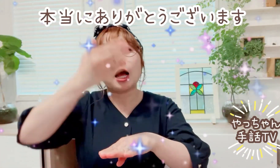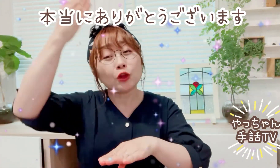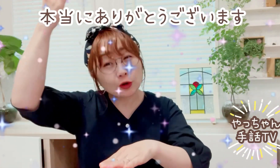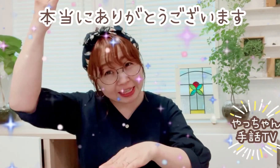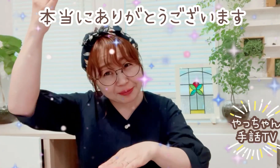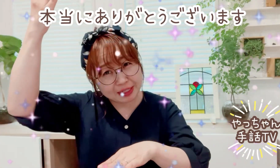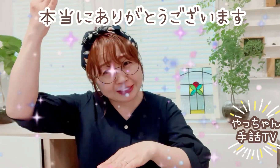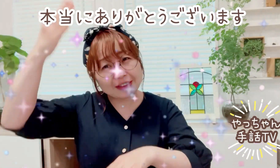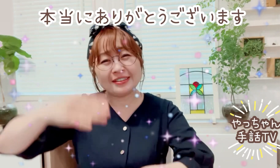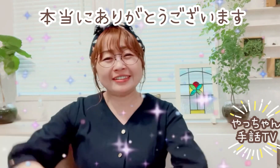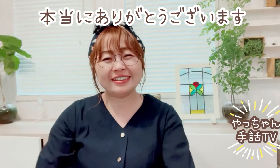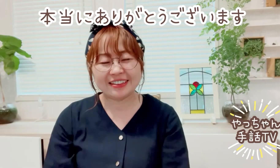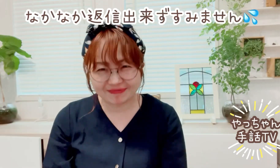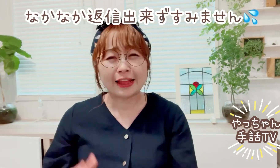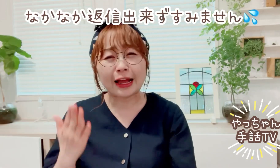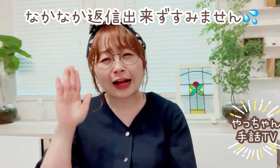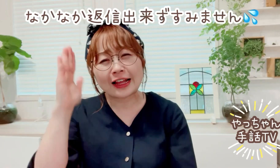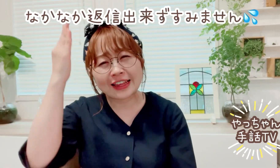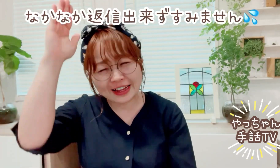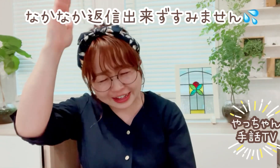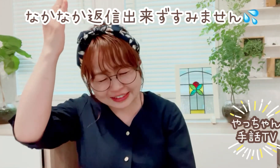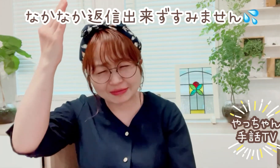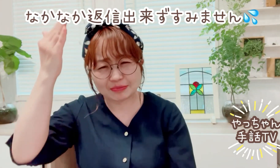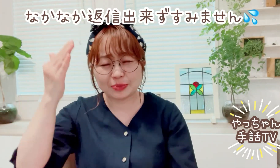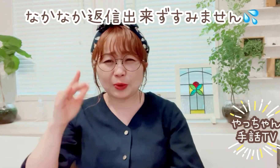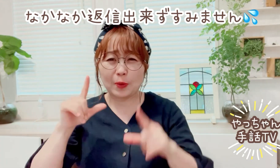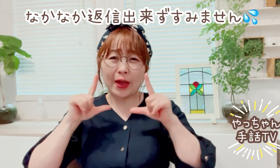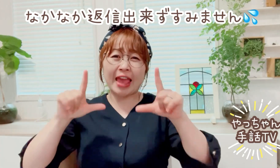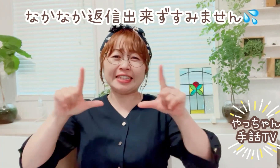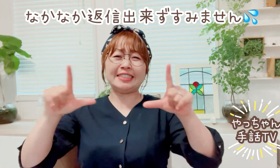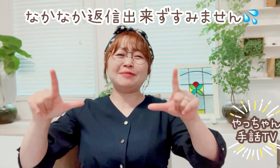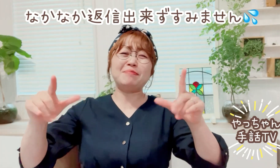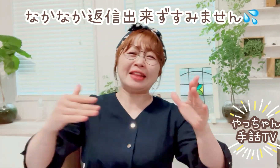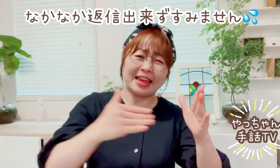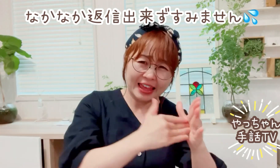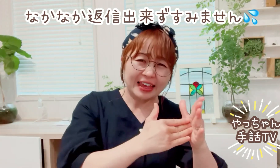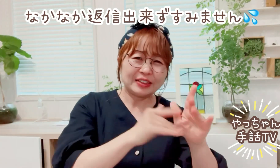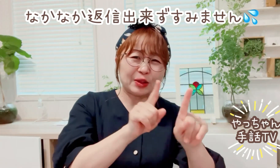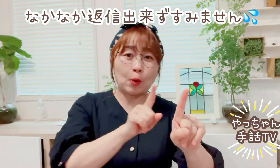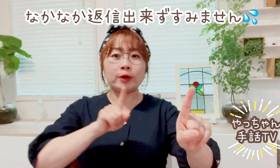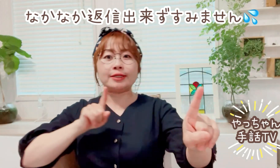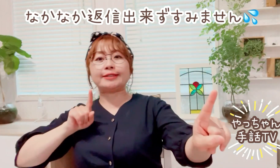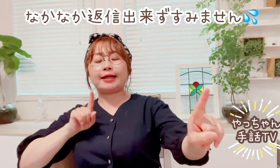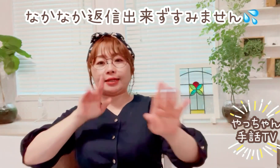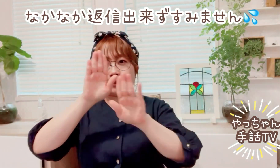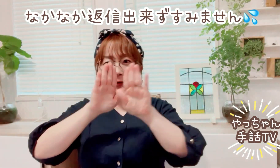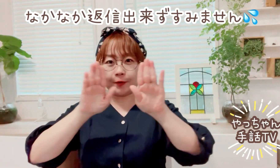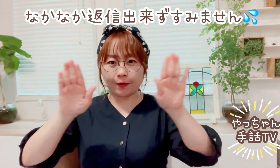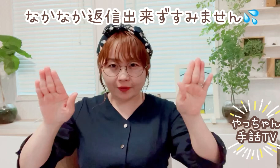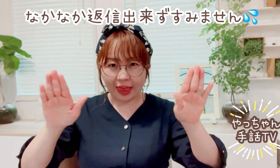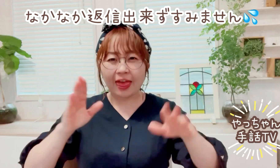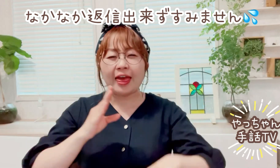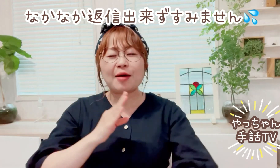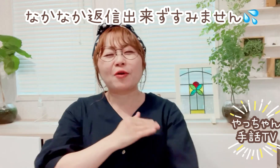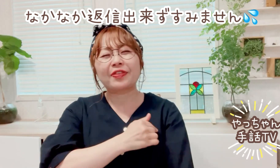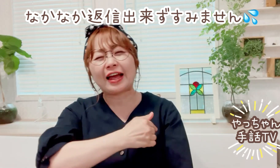とうございます。なかなかもう返信まで追いつかない状況で、もう大